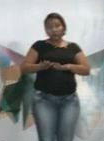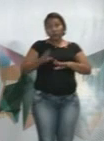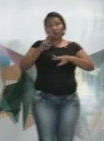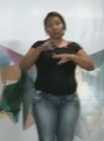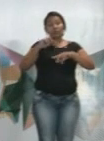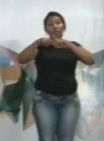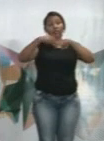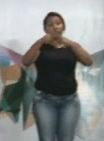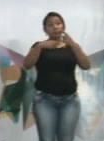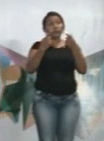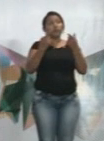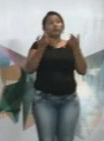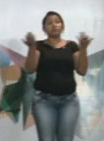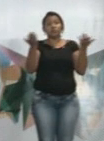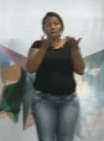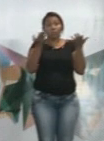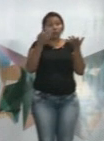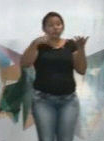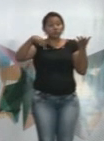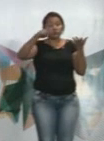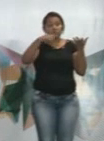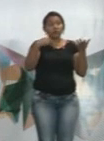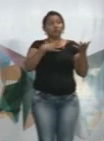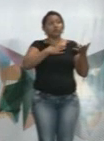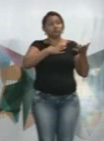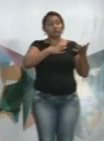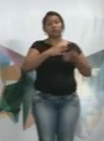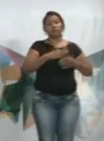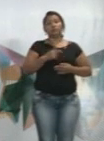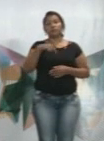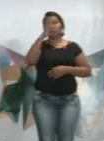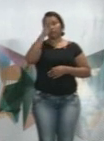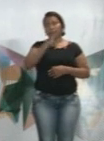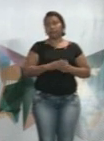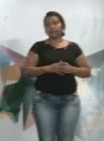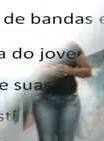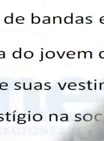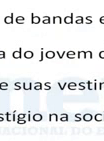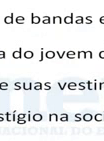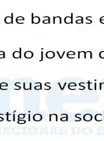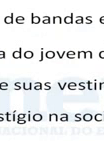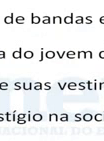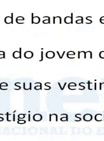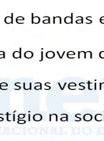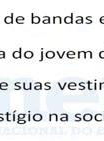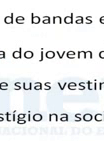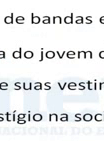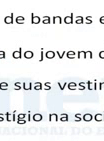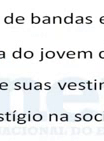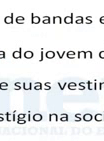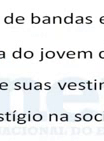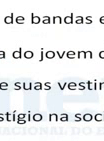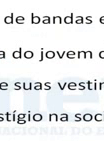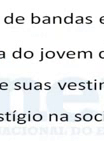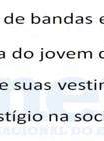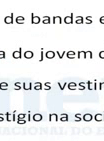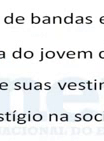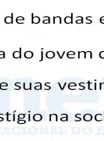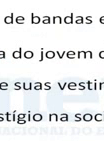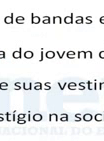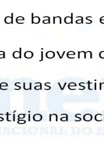diz, e virar a música popular que a gente usa aqui no Brasil e tal. Agora, veja o que é que ele quer na questão, pessoal. Esse é o principal. Ele diz assim, ó. O